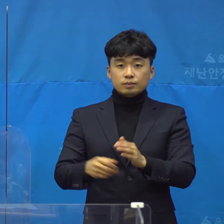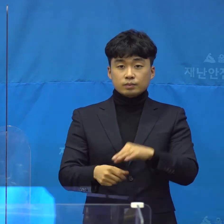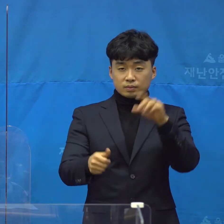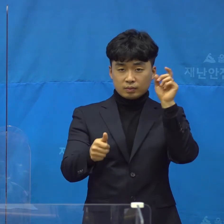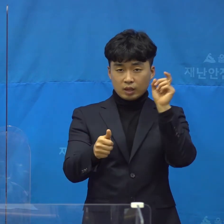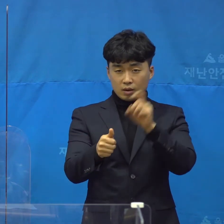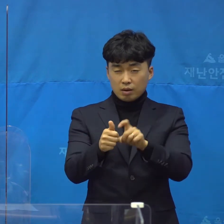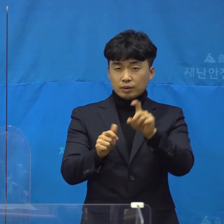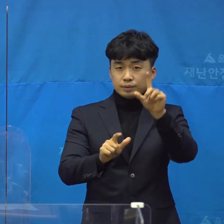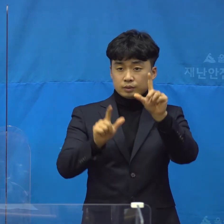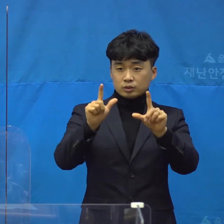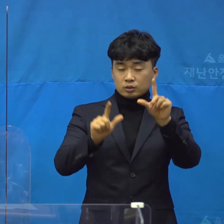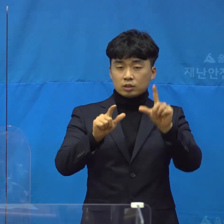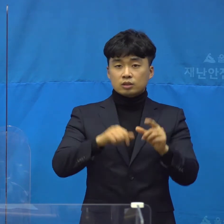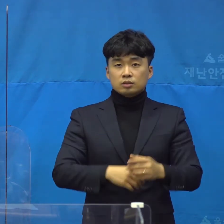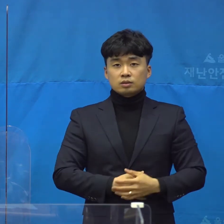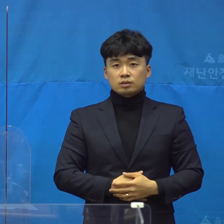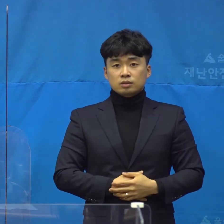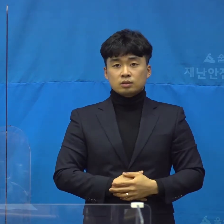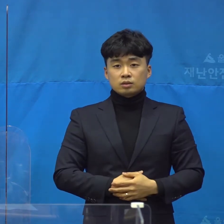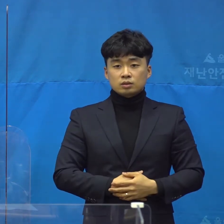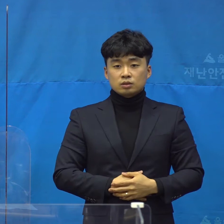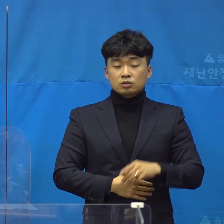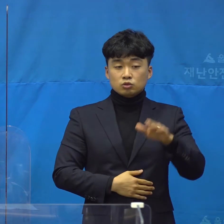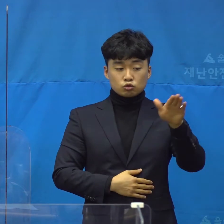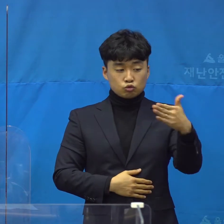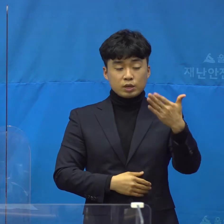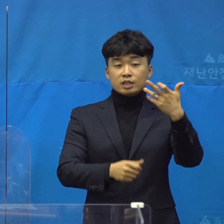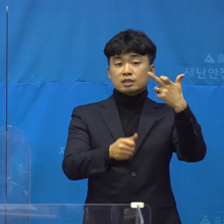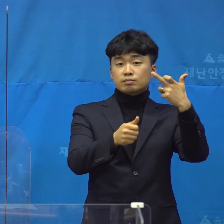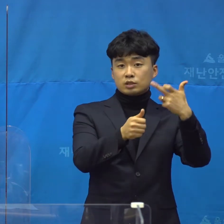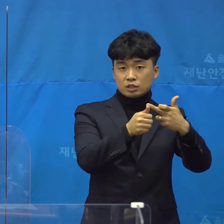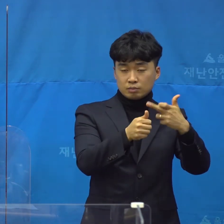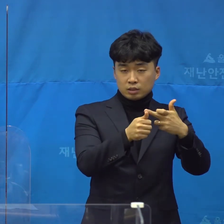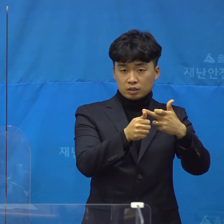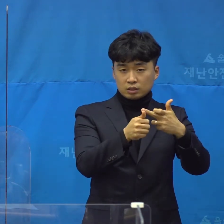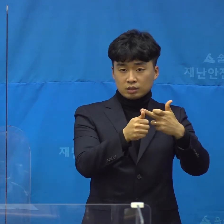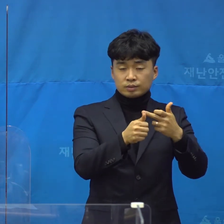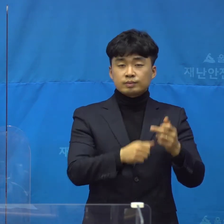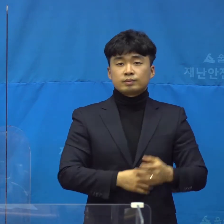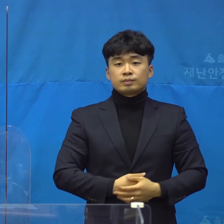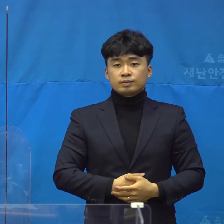확진자 발생 현황입니다. 울산 917번 확진자 현황입니다.